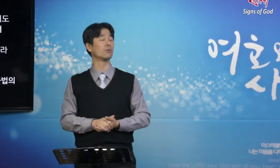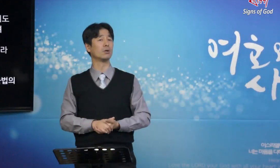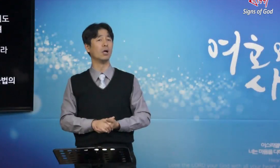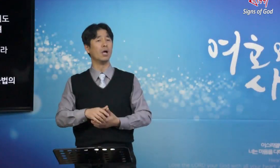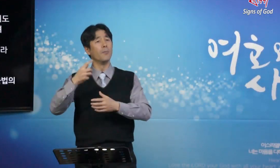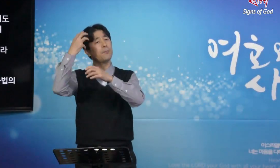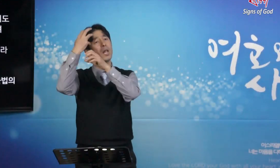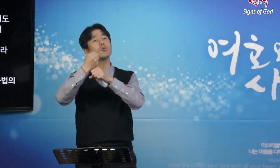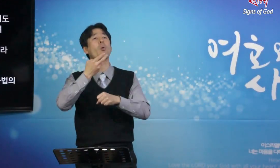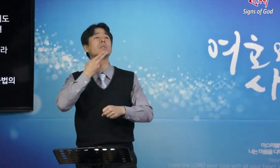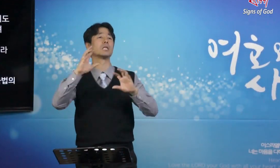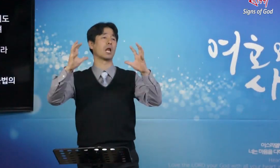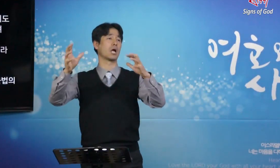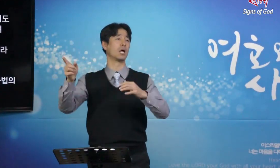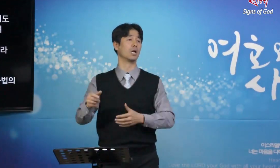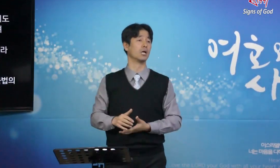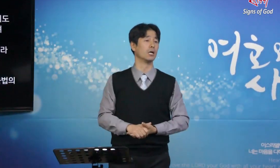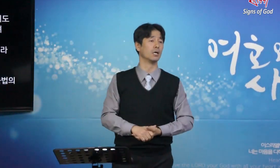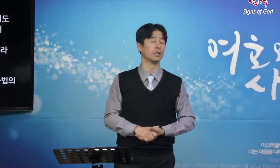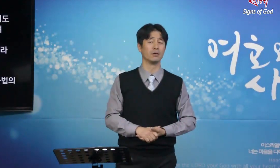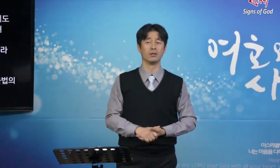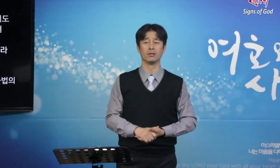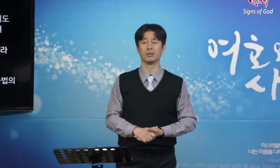나라죠. 편견이 없는 나라입니다.